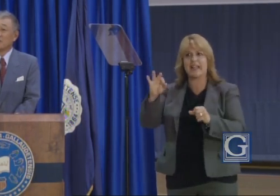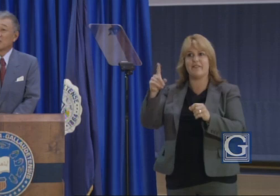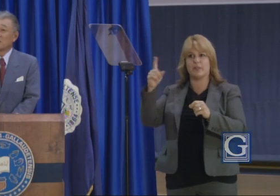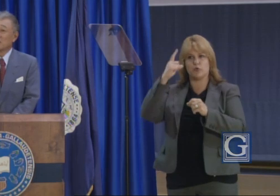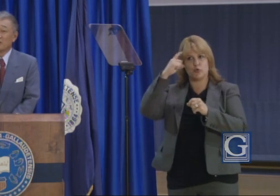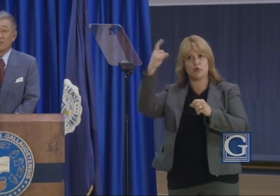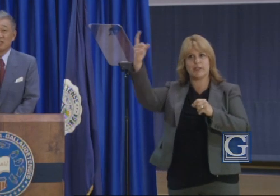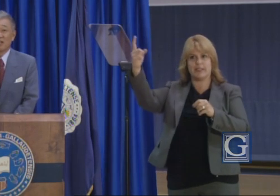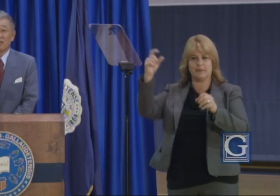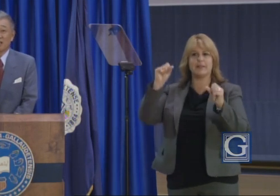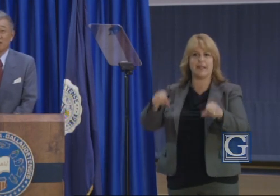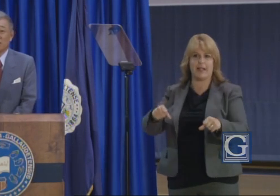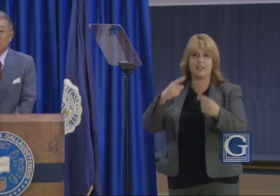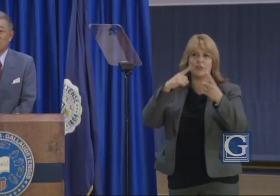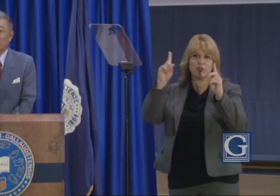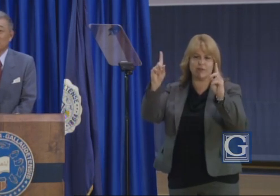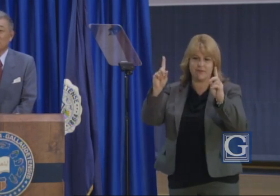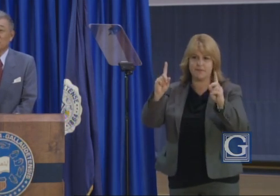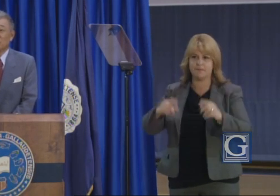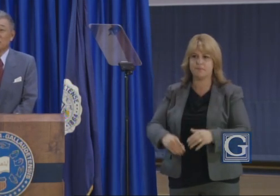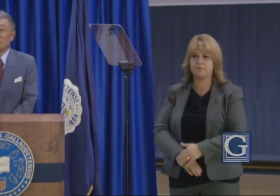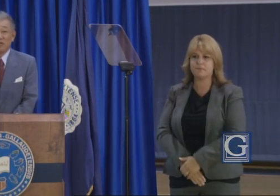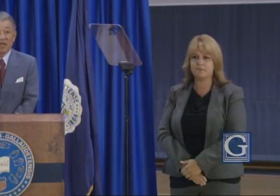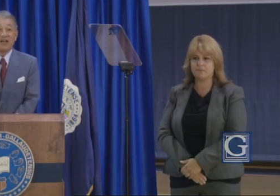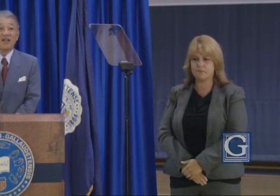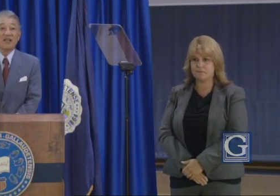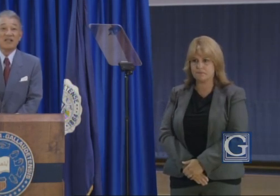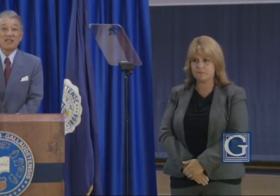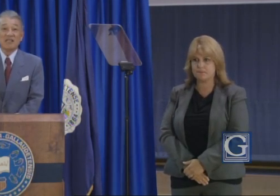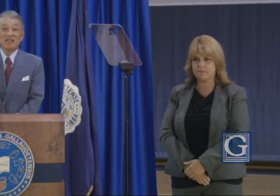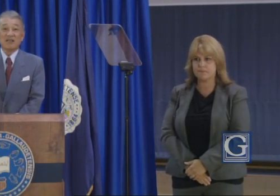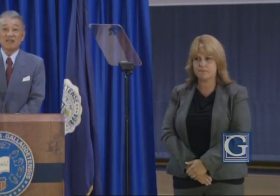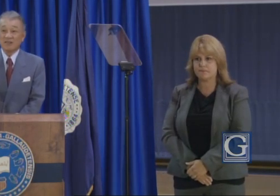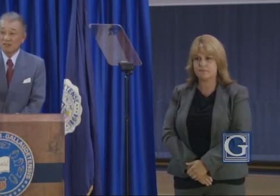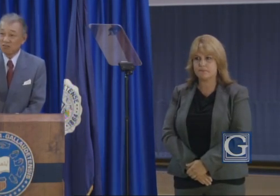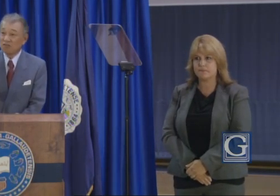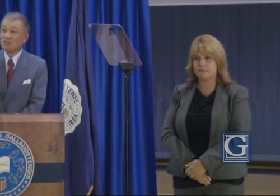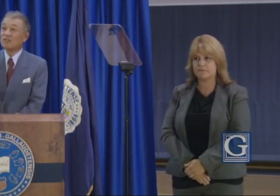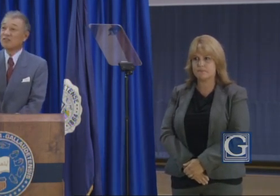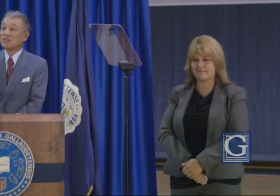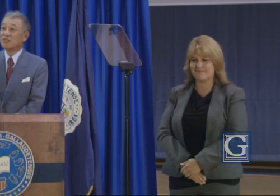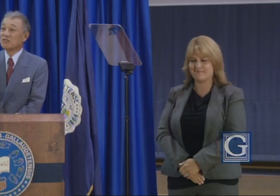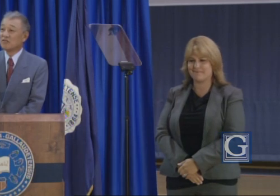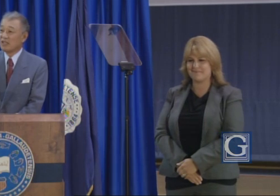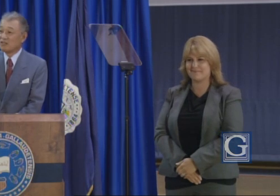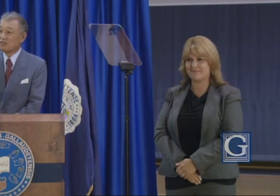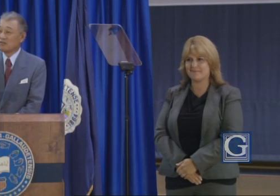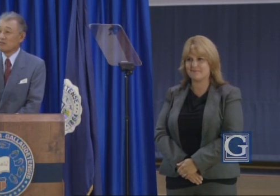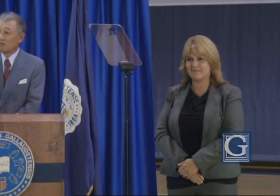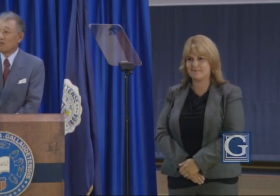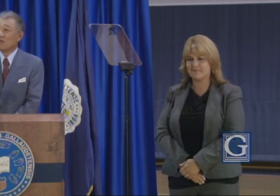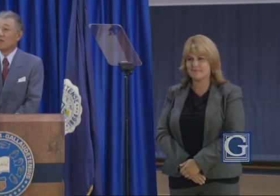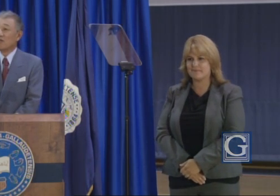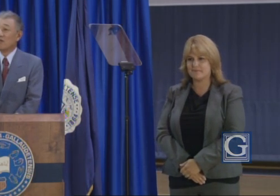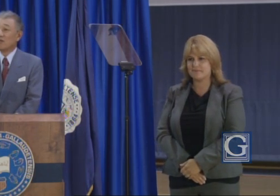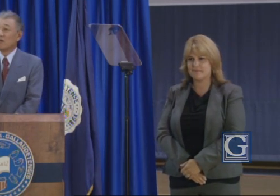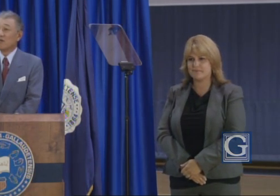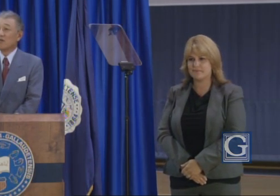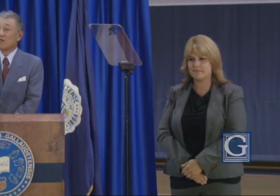私は皆さん方の夢が必ず実現すると